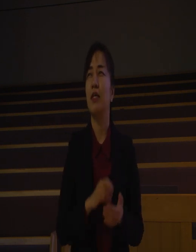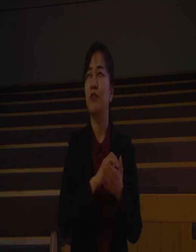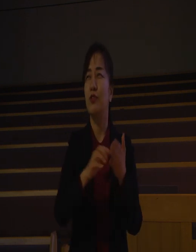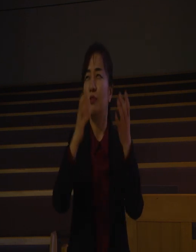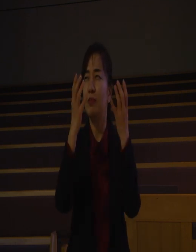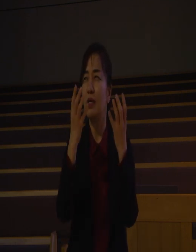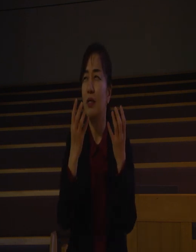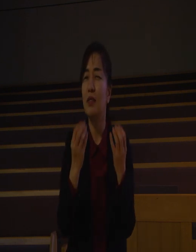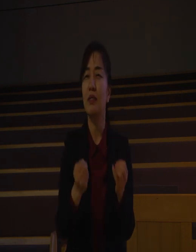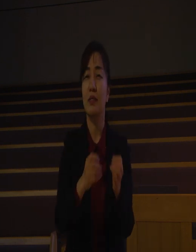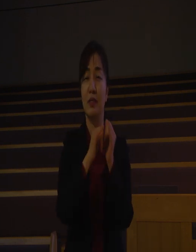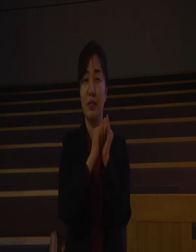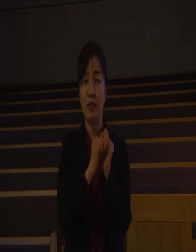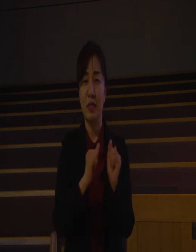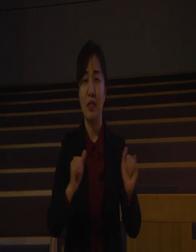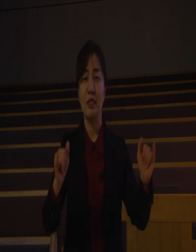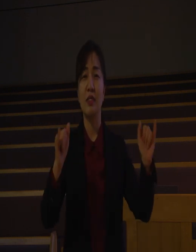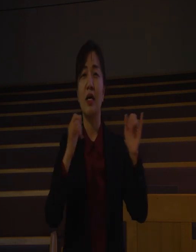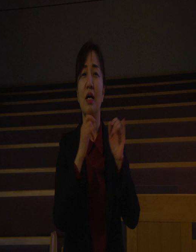수없이